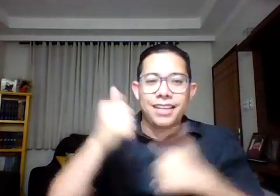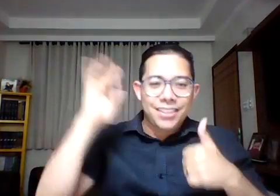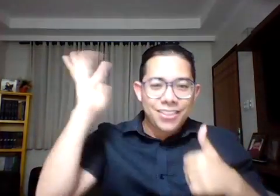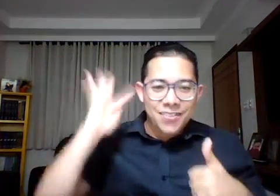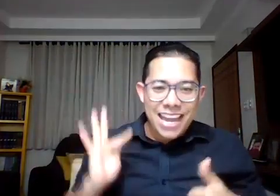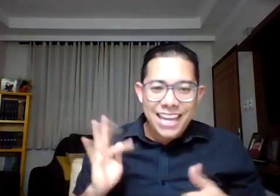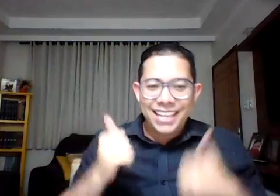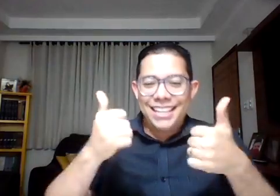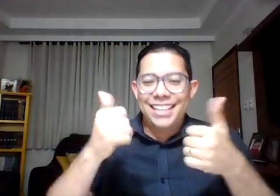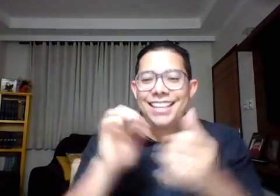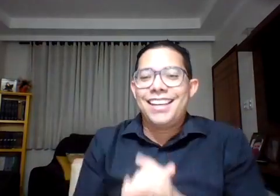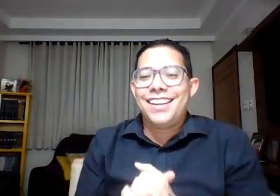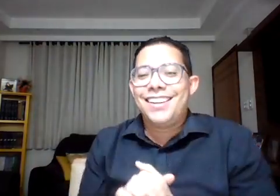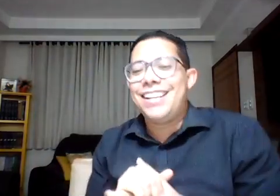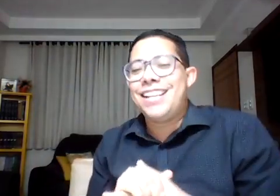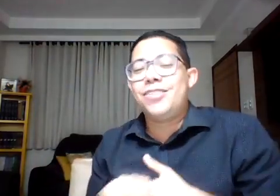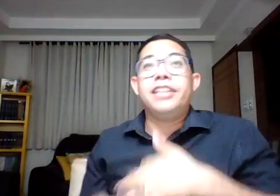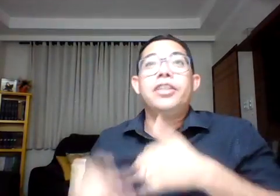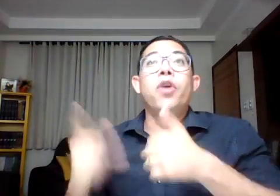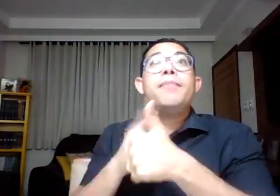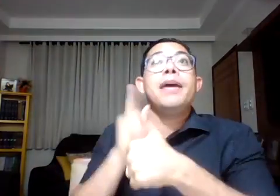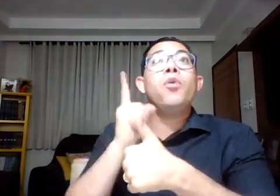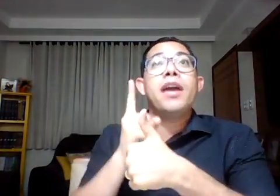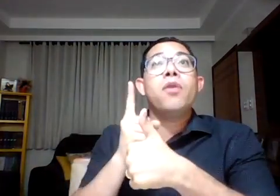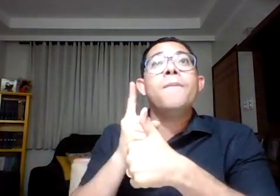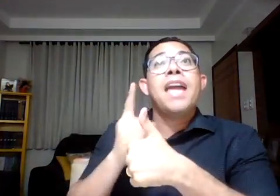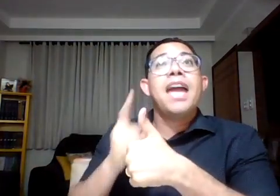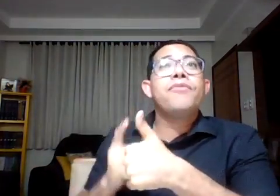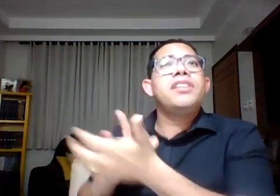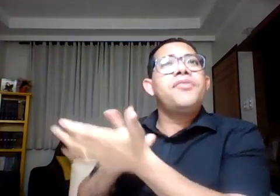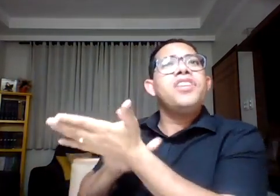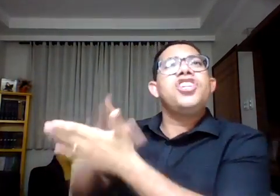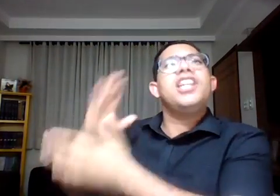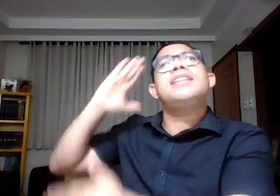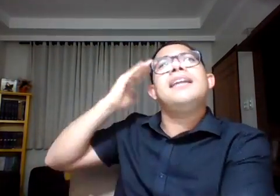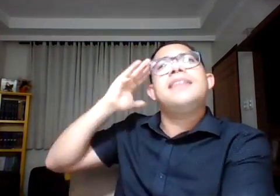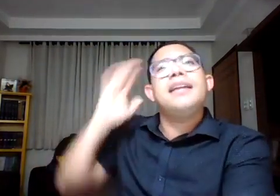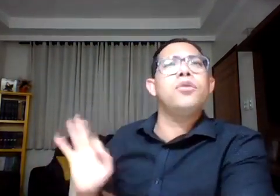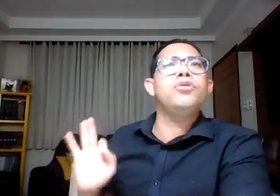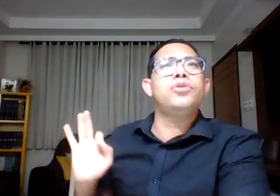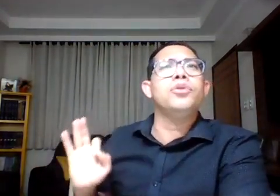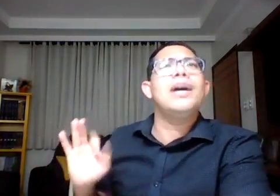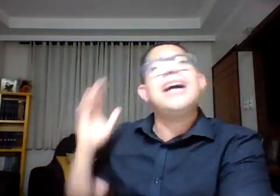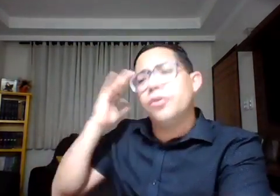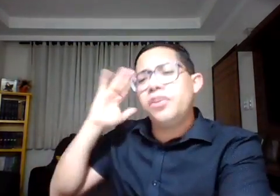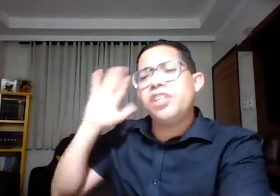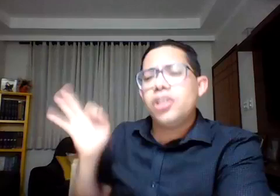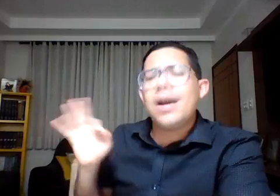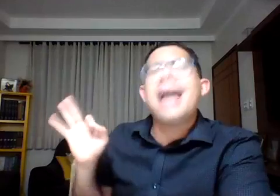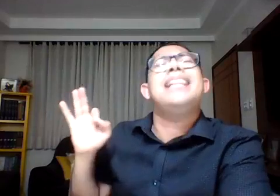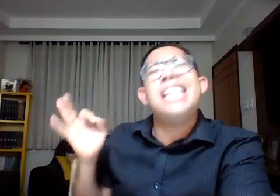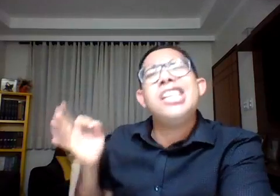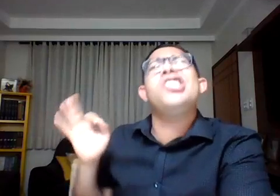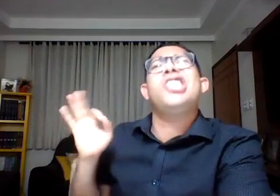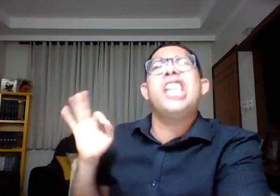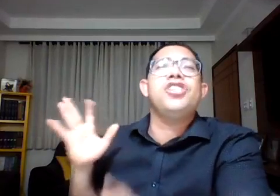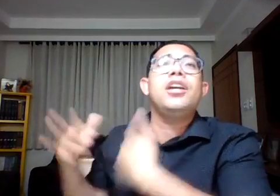Tudo bem? Olha só, então o primeiro erro é você fingir que está entendendo o surdo. Estou fingindo. Entendi, e